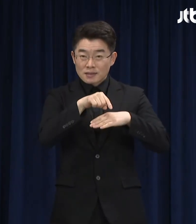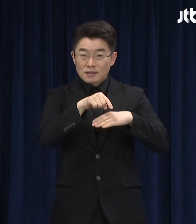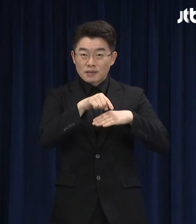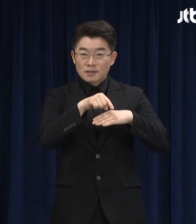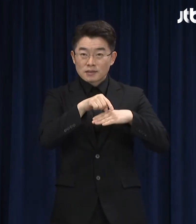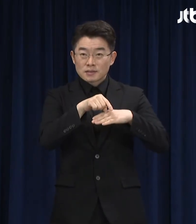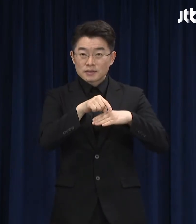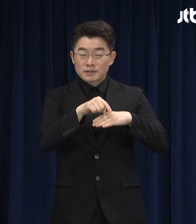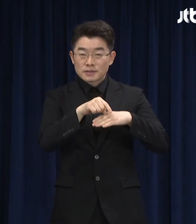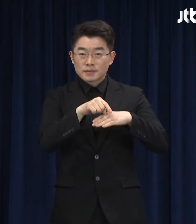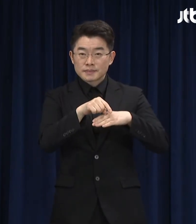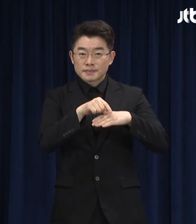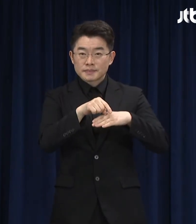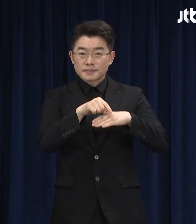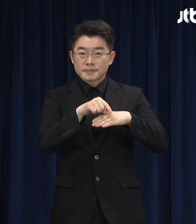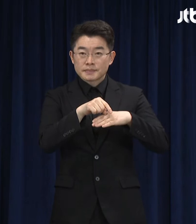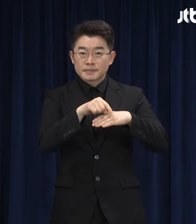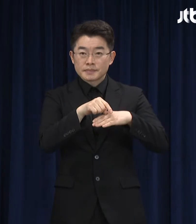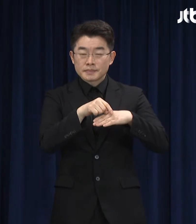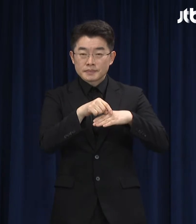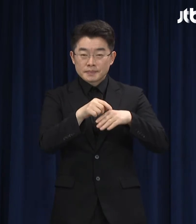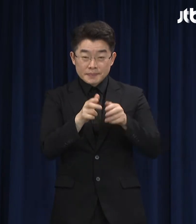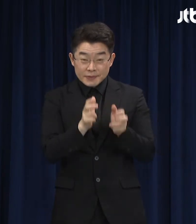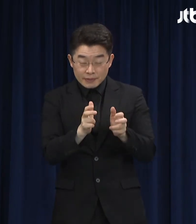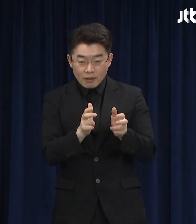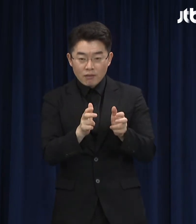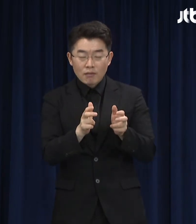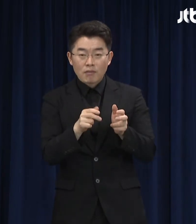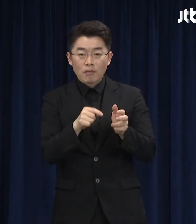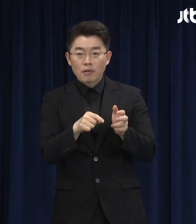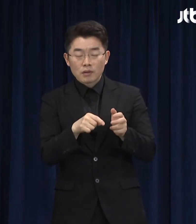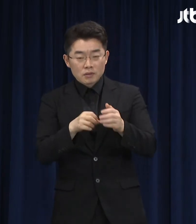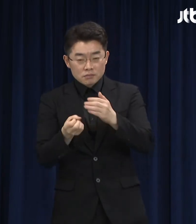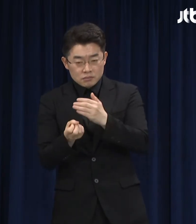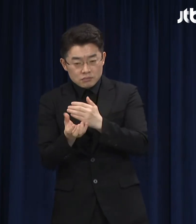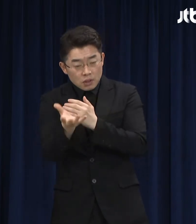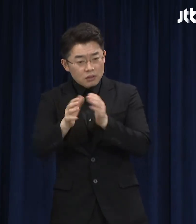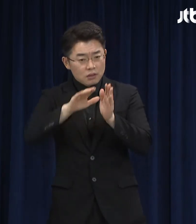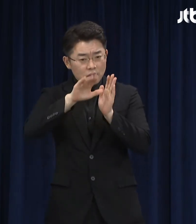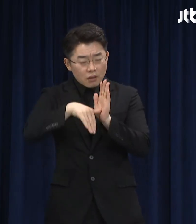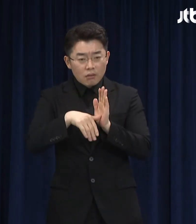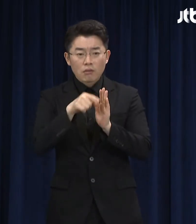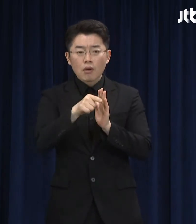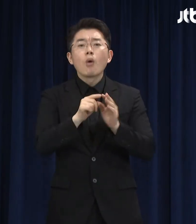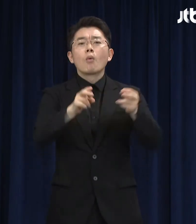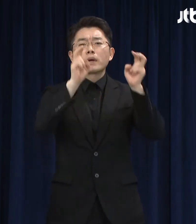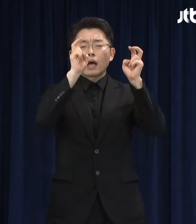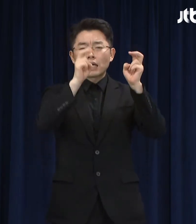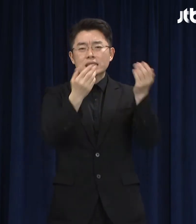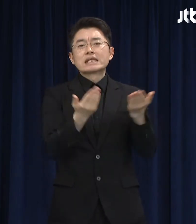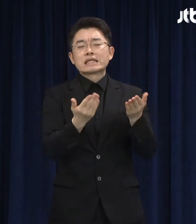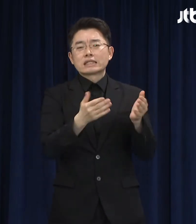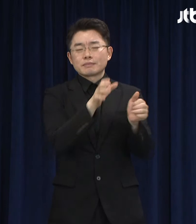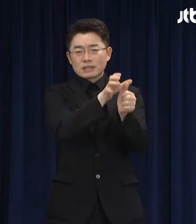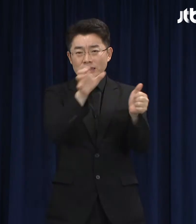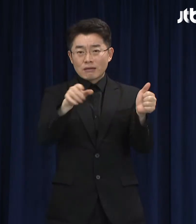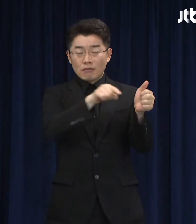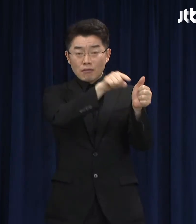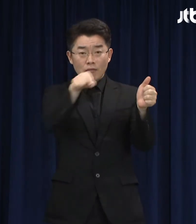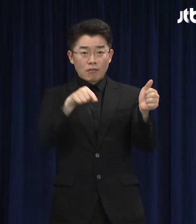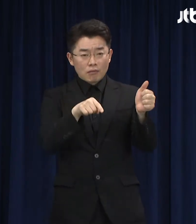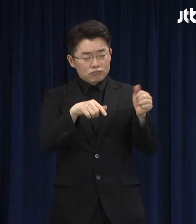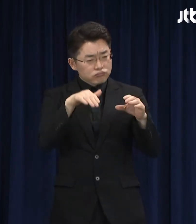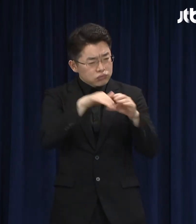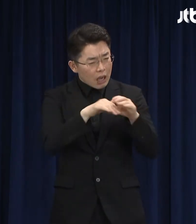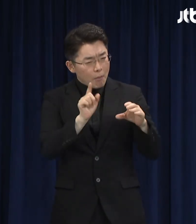관리 차원에서 이 관리 조직의 안전 문화도 점검을 했습니다. 지침화가 되어 있는지,